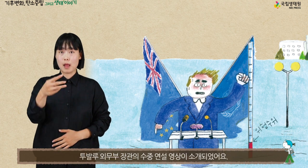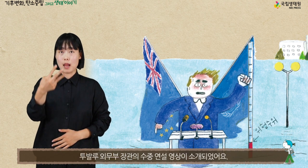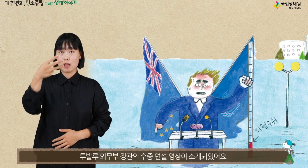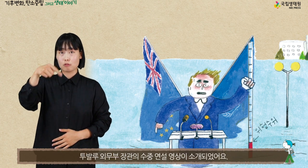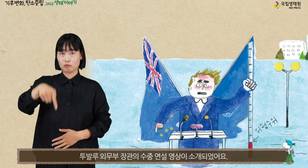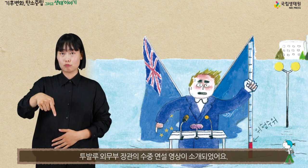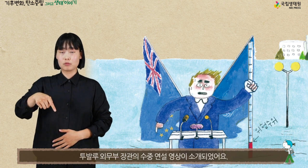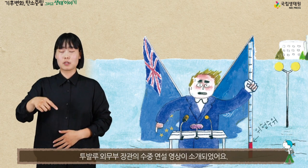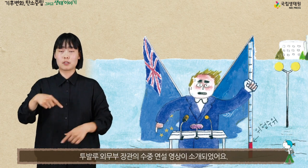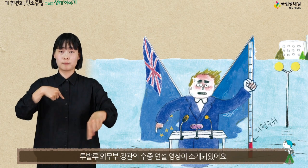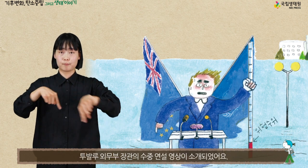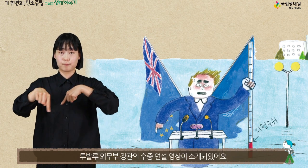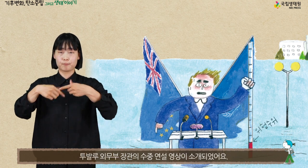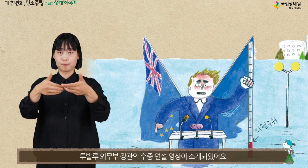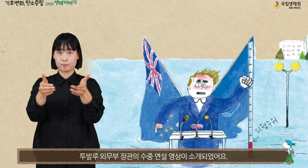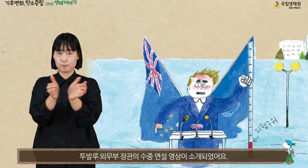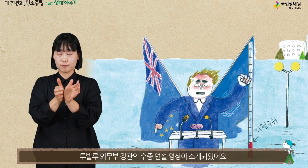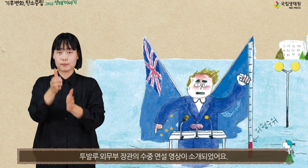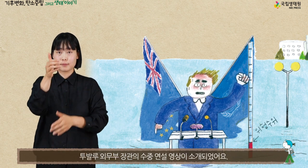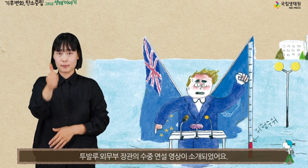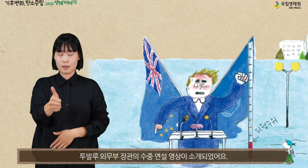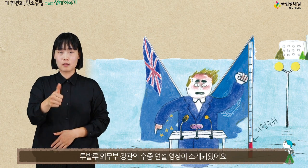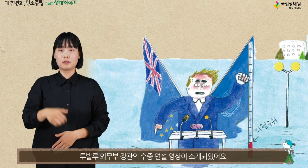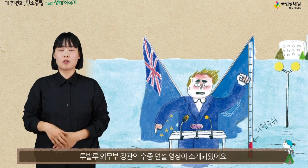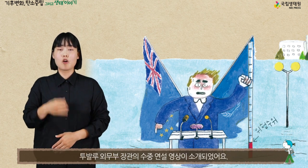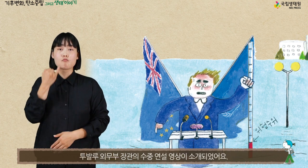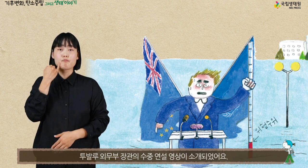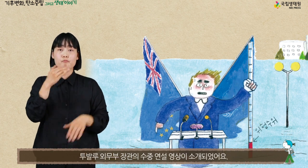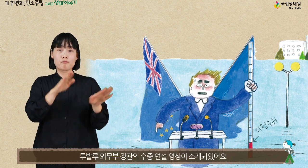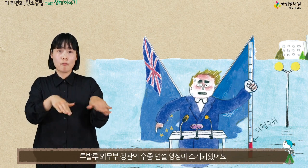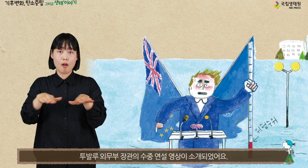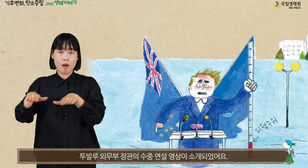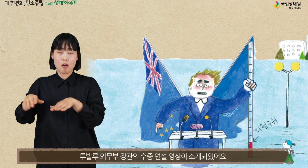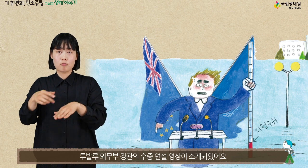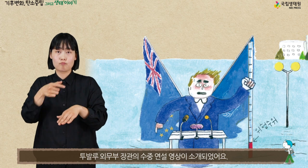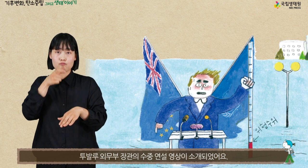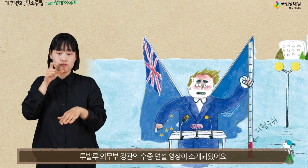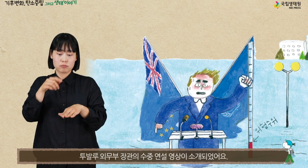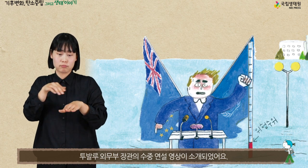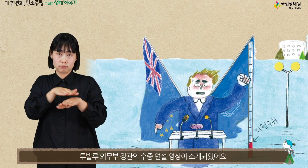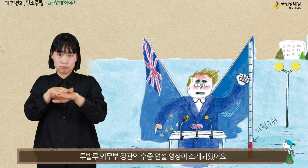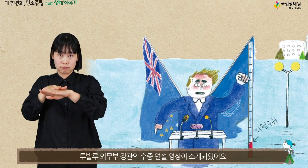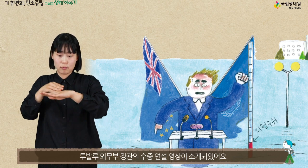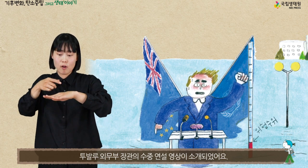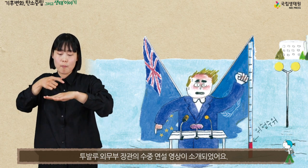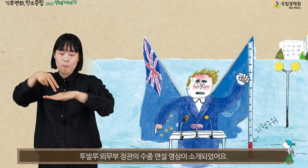투발루 외무부 장관의 수중 연설 영상이 소개되었어요.